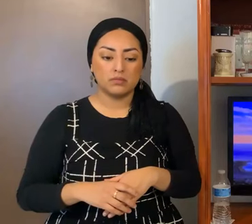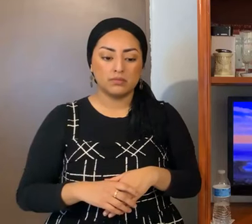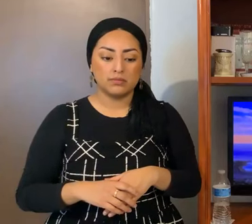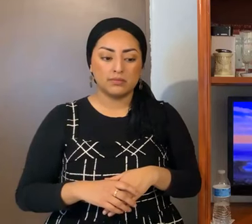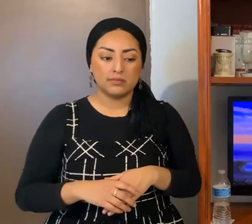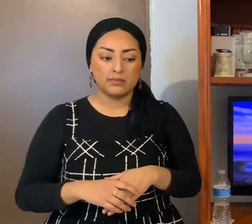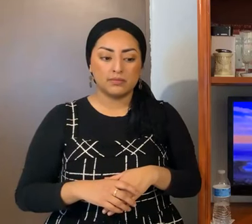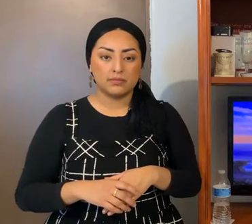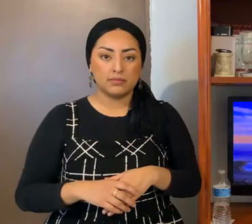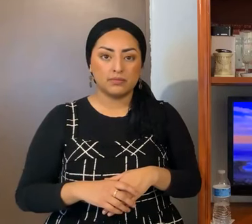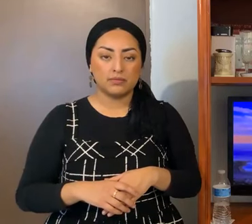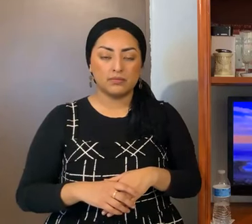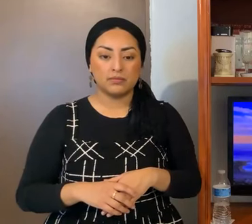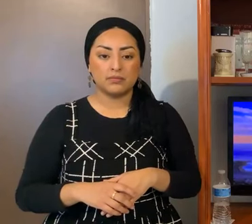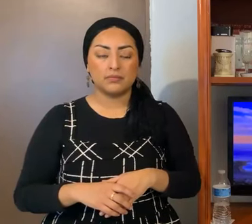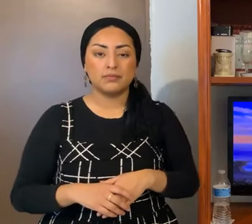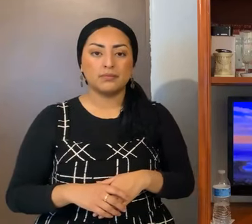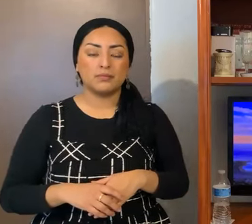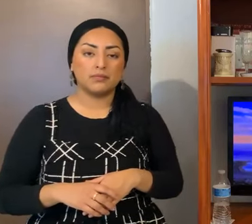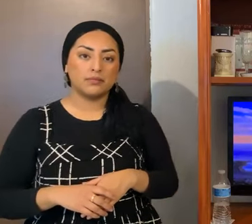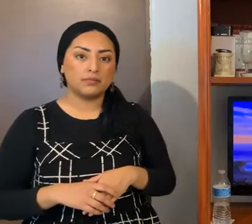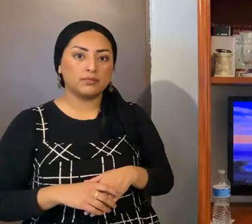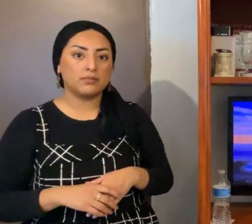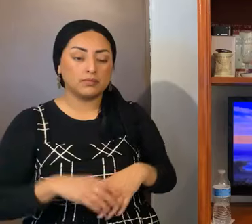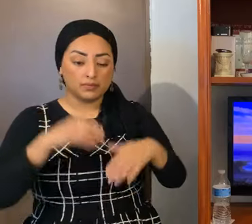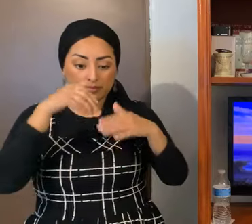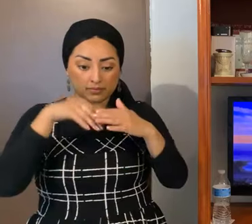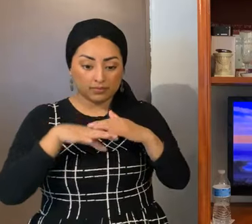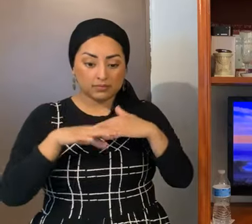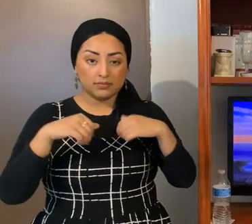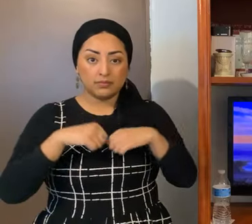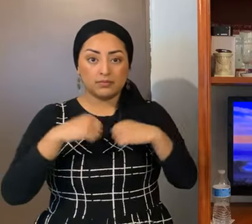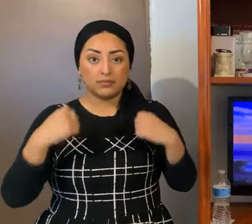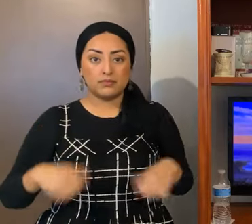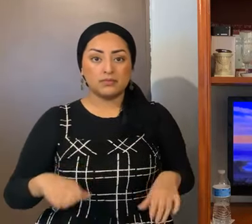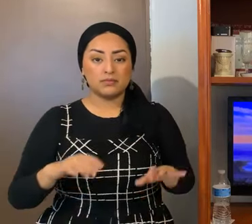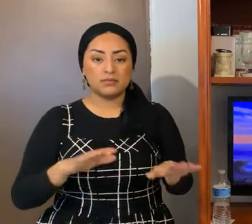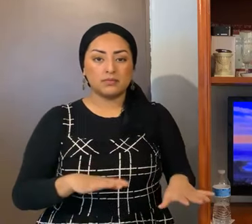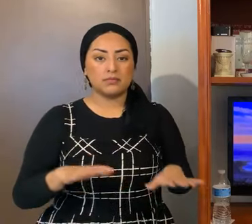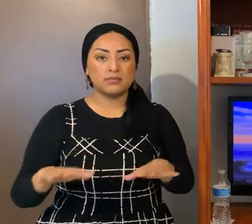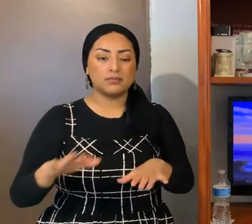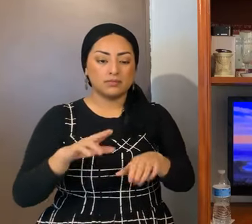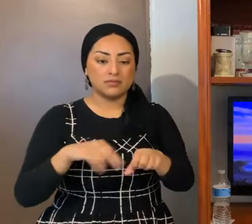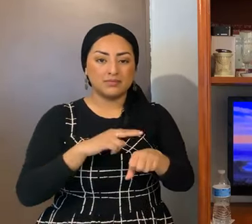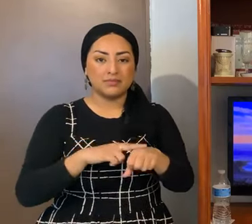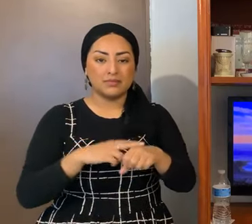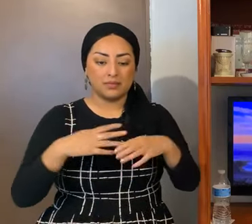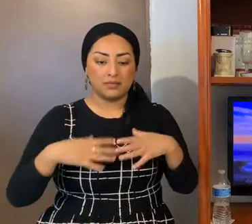como sacerdote, los nuevecitos, lo correcto es Cohen, como un Cohen normal, como